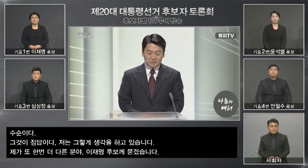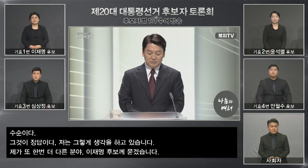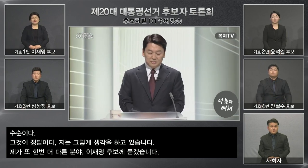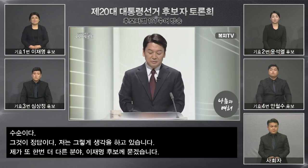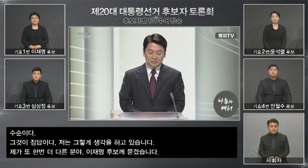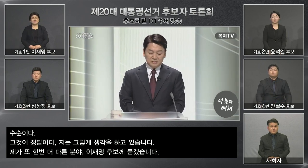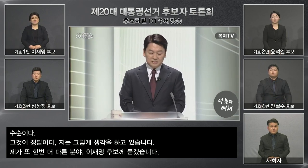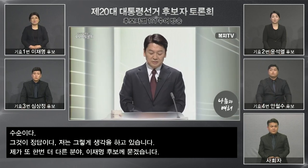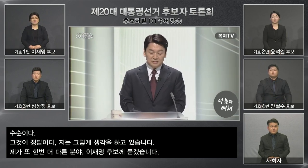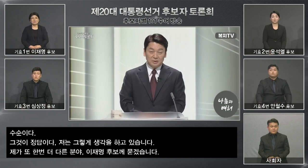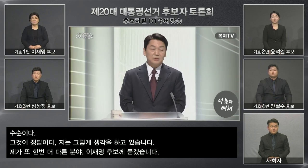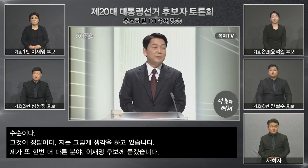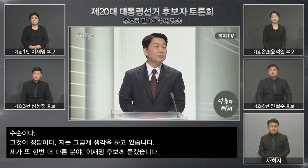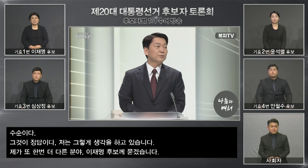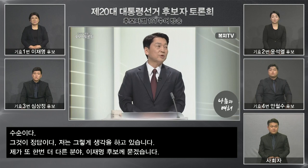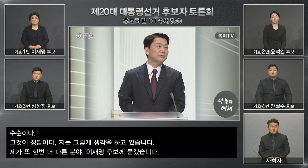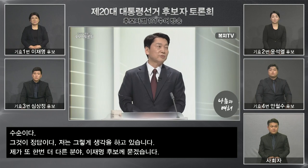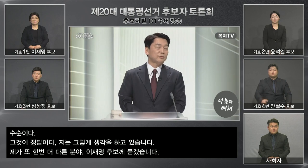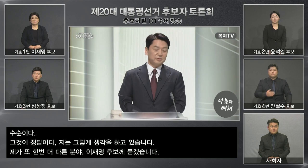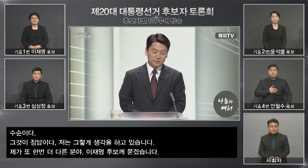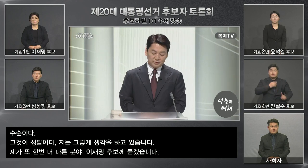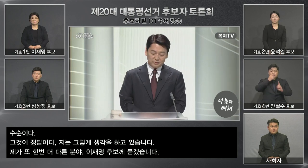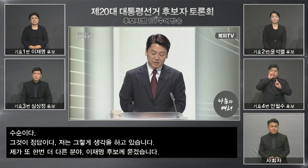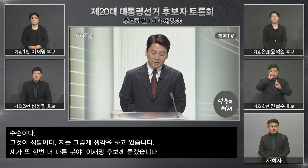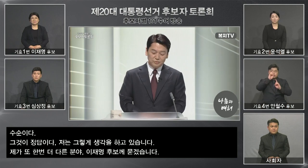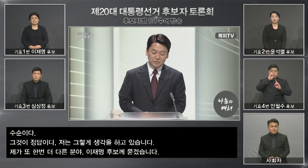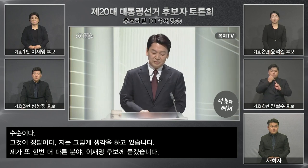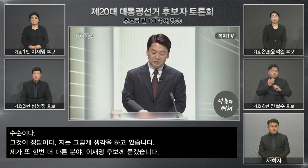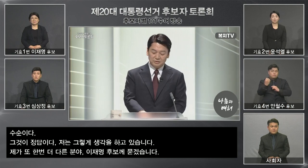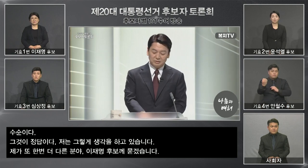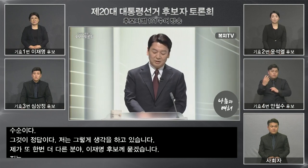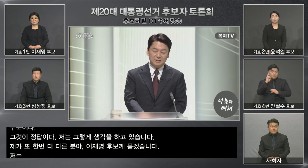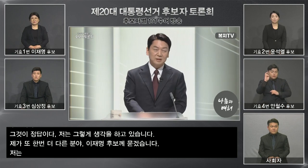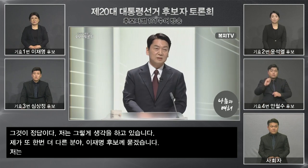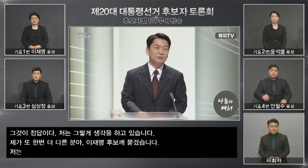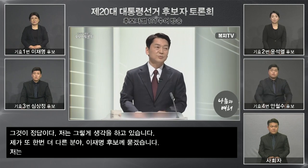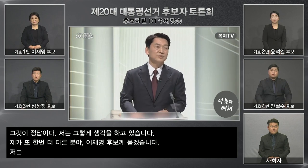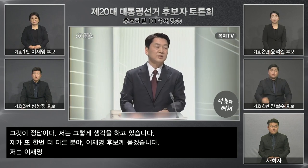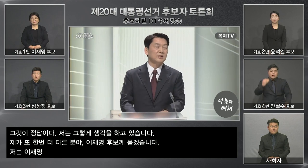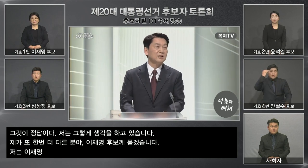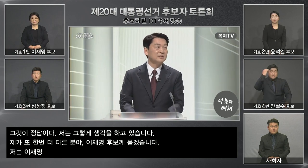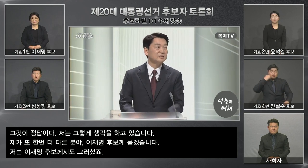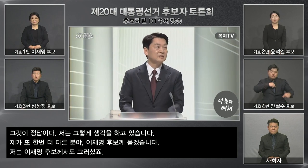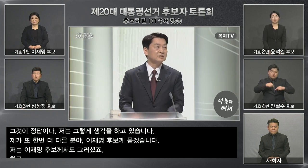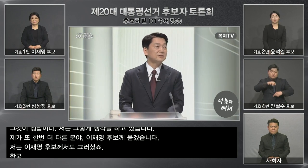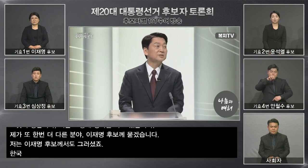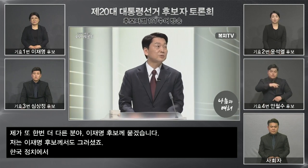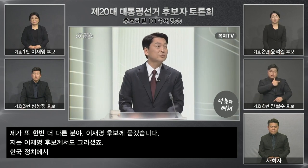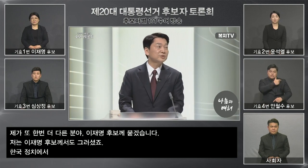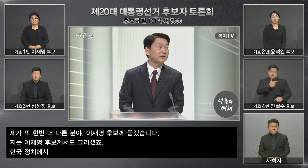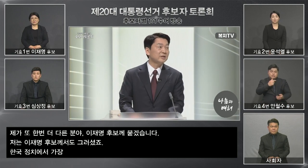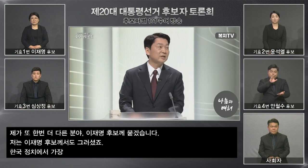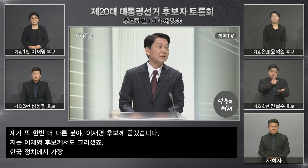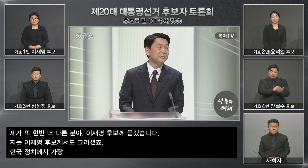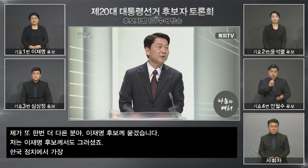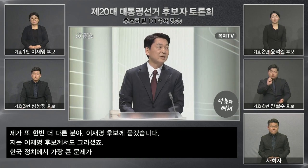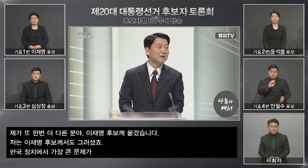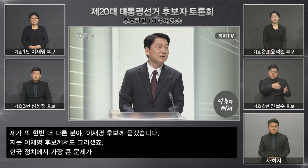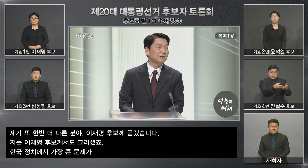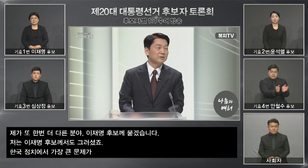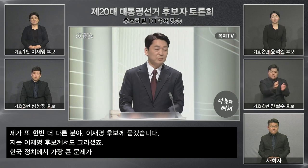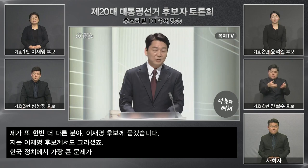저는 이재명 후보께서도 그러셨죠. 한국 정치에서 가장 큰 문제가 사실 진영 문제